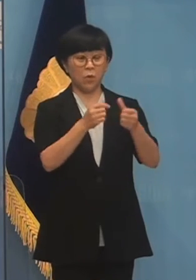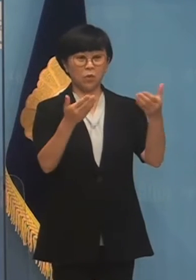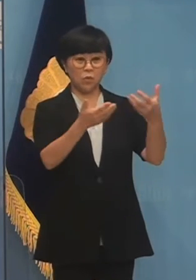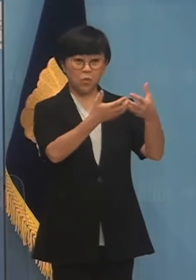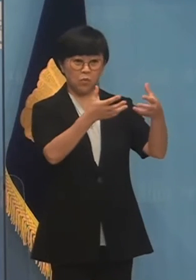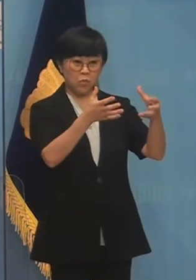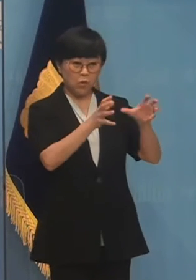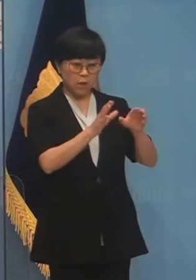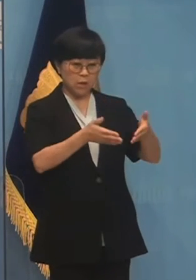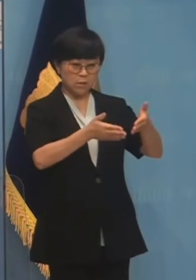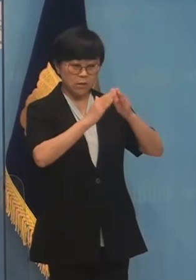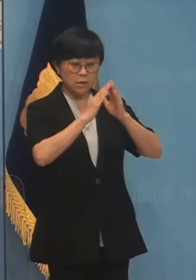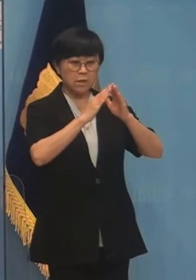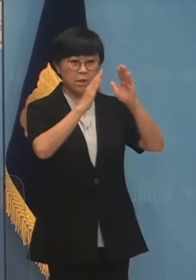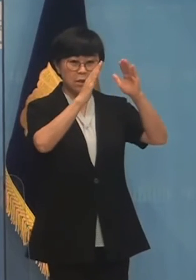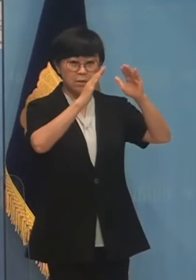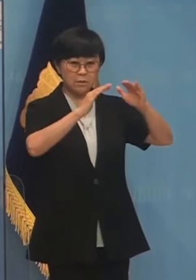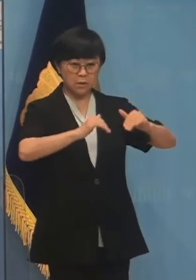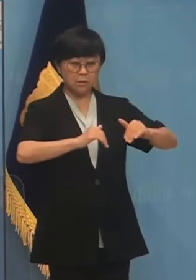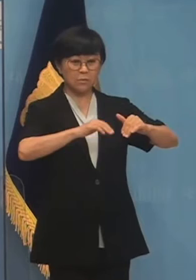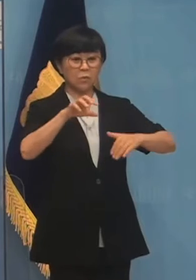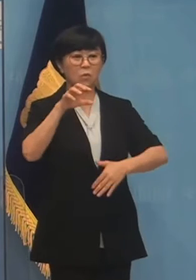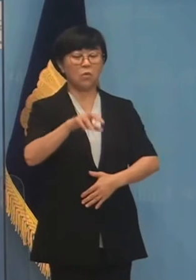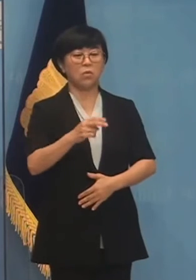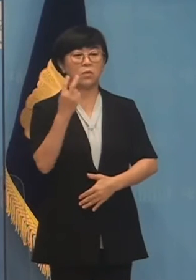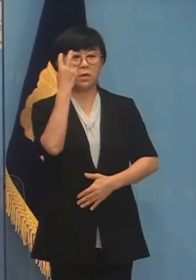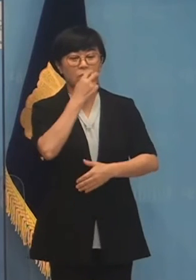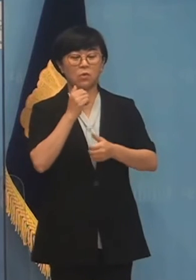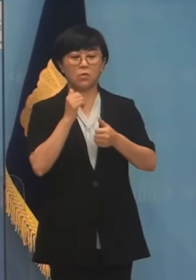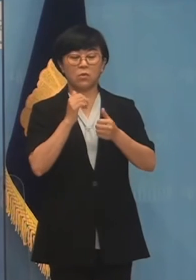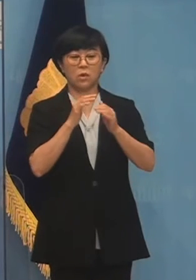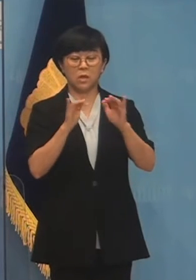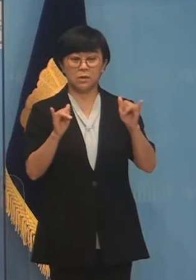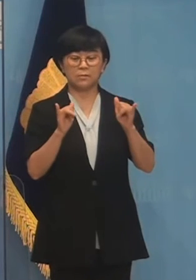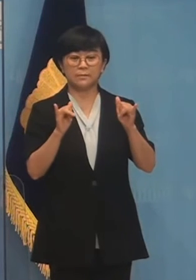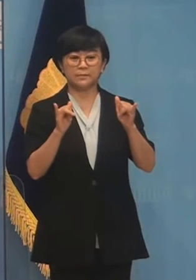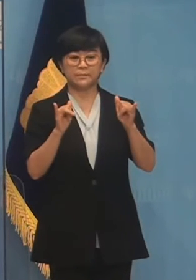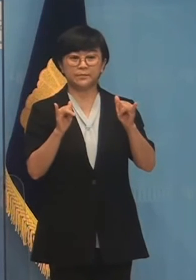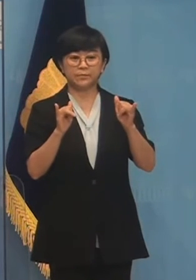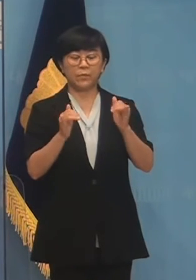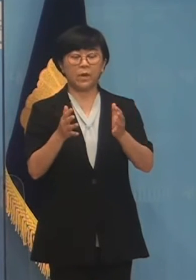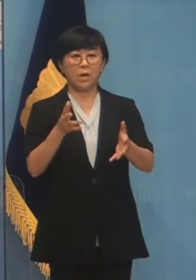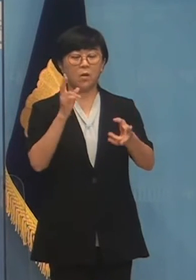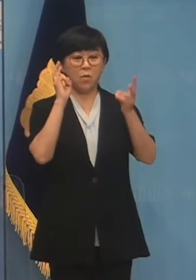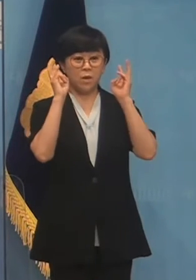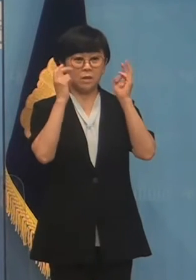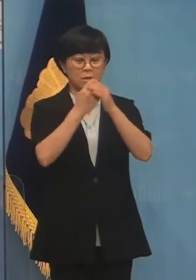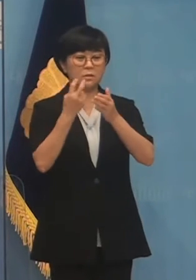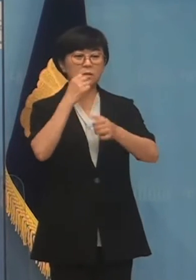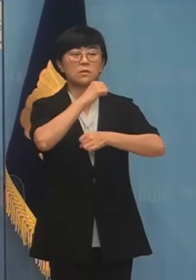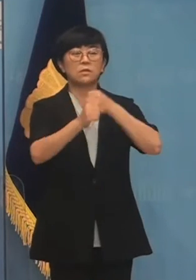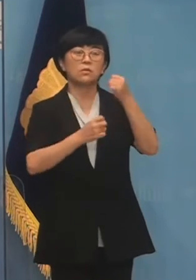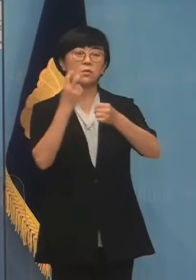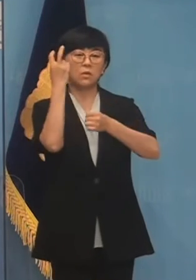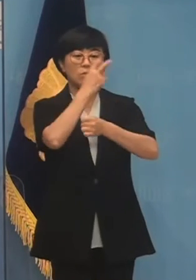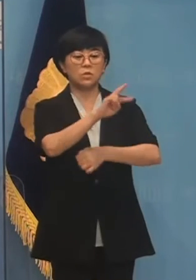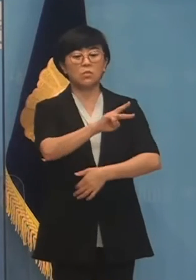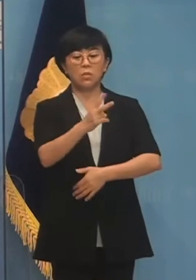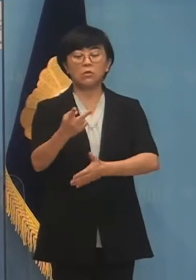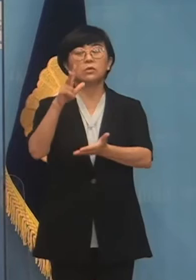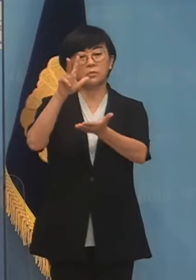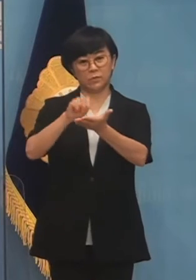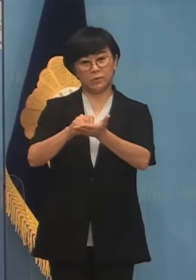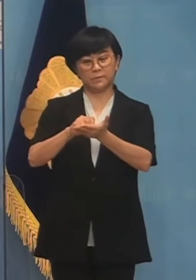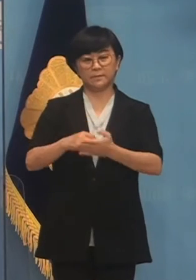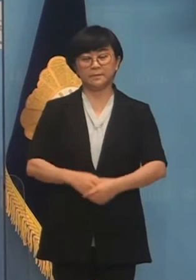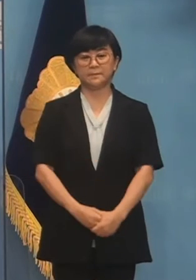고용노동부가 타워 크레인 설치 해체 현장 감독관을 시공사 자율감시로 전환한 것이